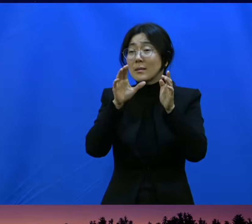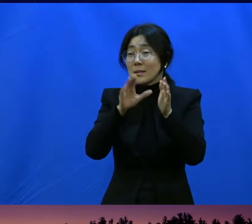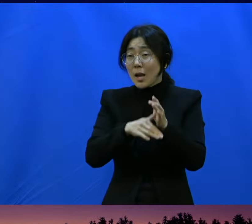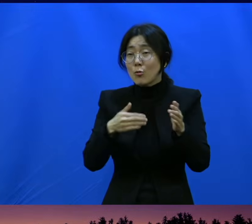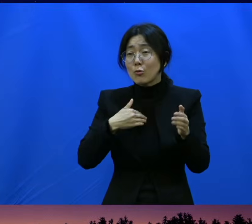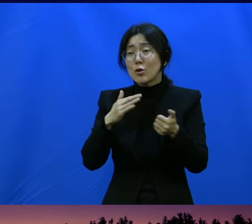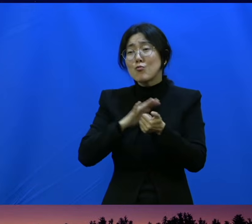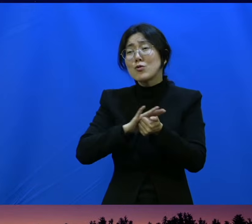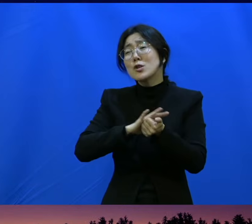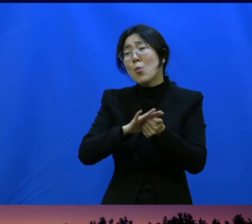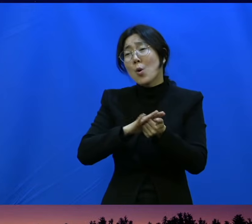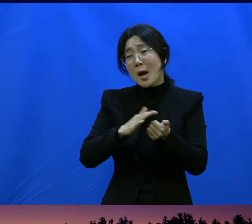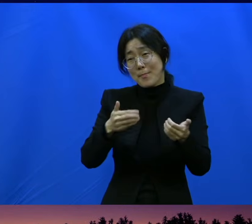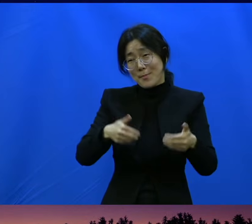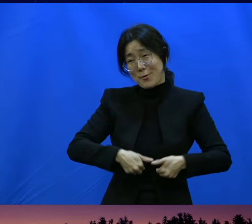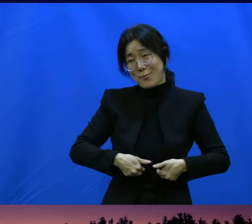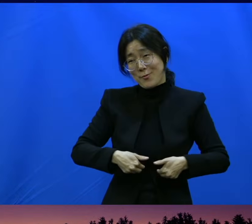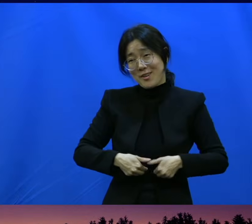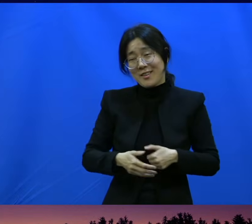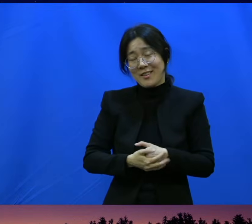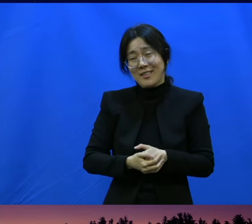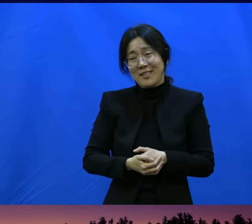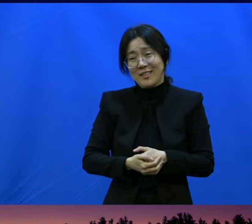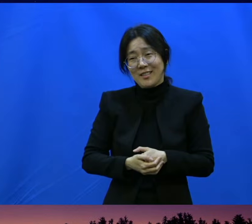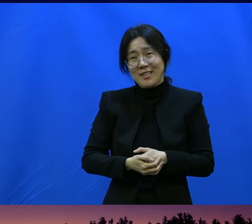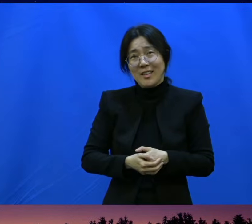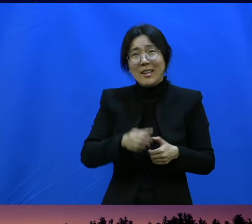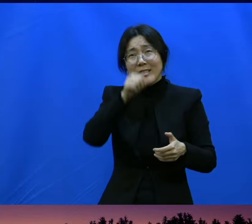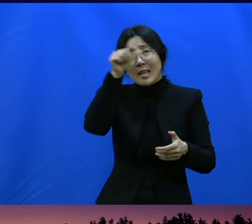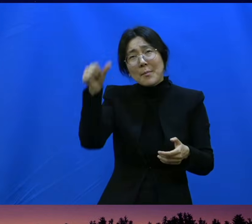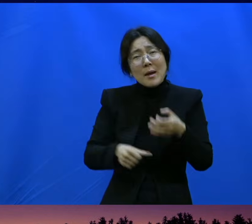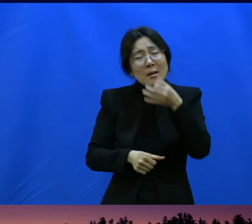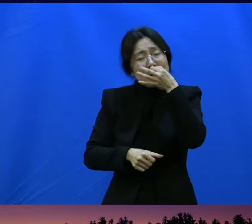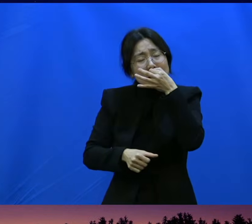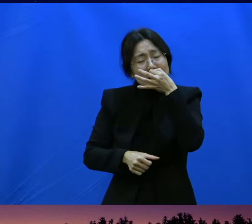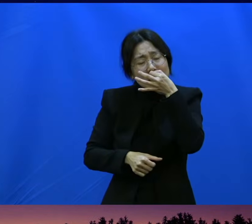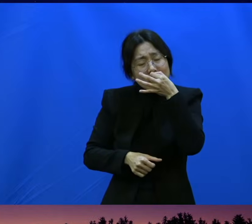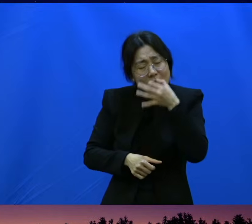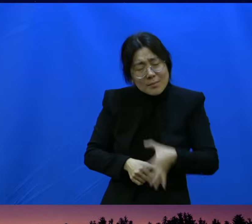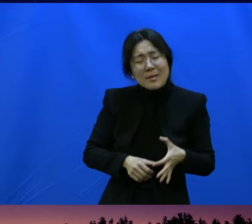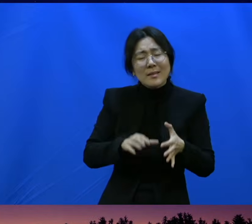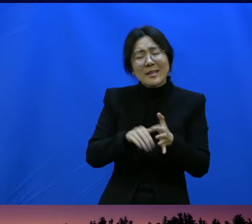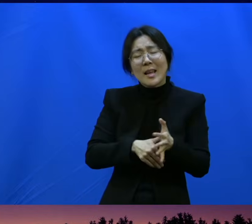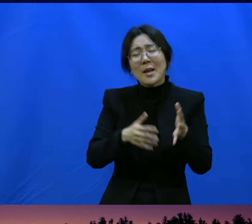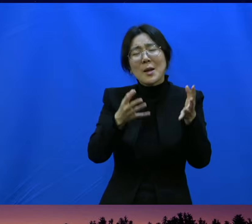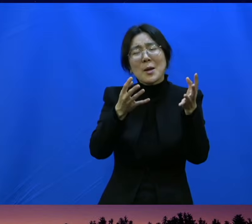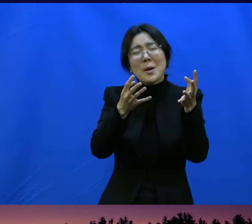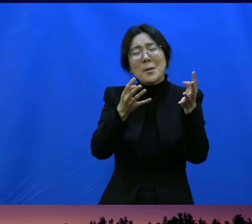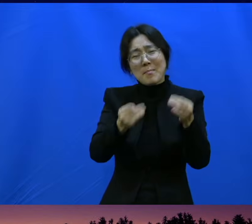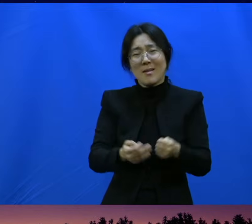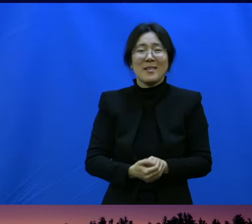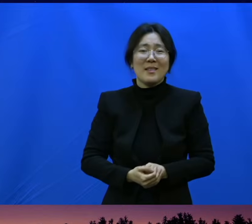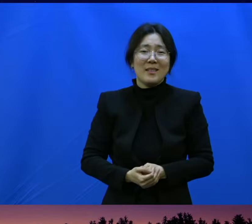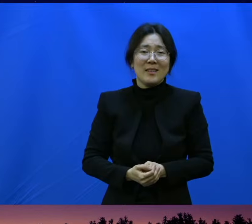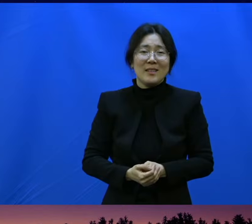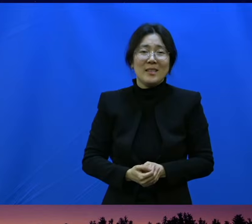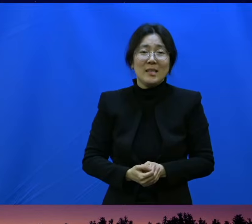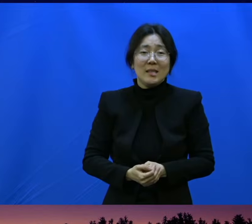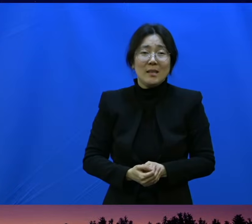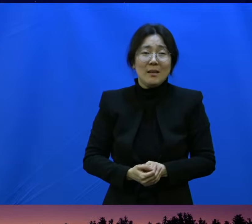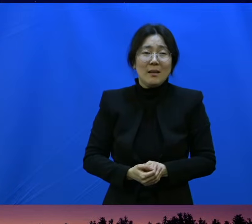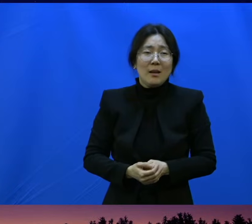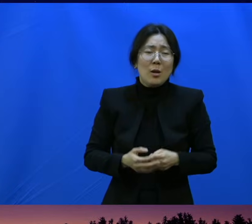여러분, 우리의 삶이 얼마나 힘듭니까? 때에 지칠 때가 얼마나 많아요. 숨고 회복할 순간들이 필요할 때가